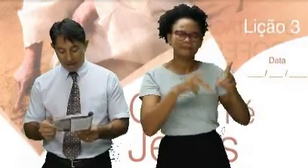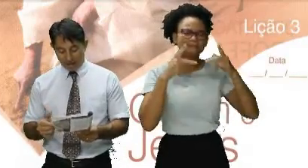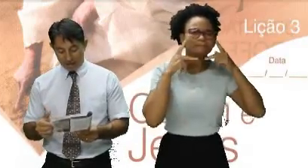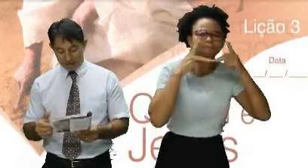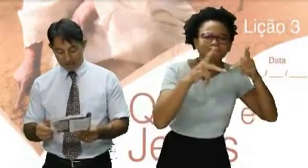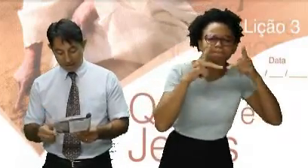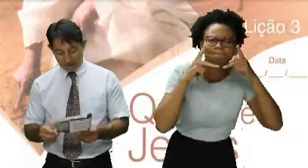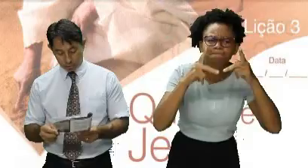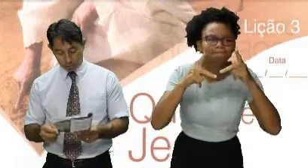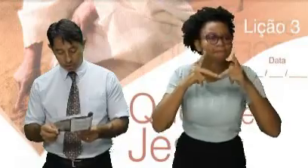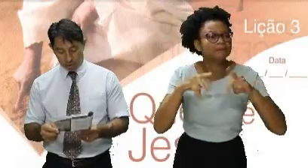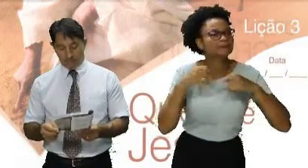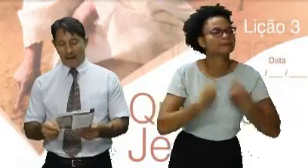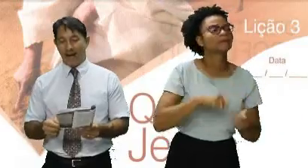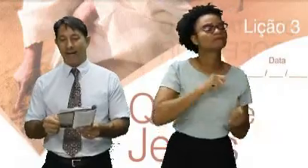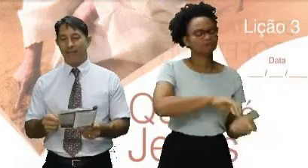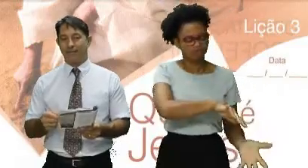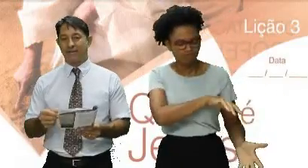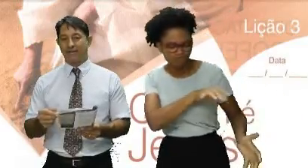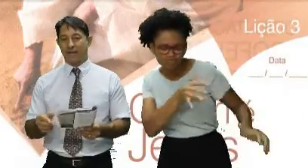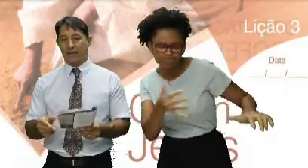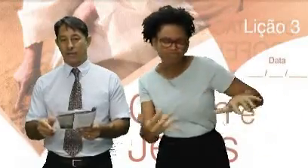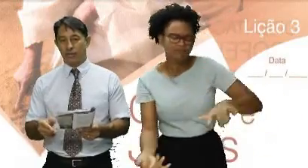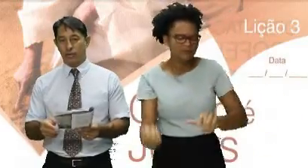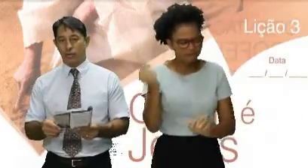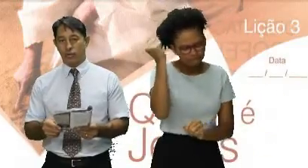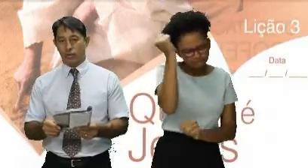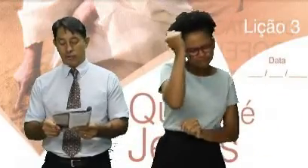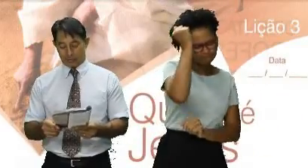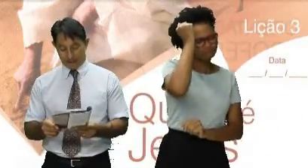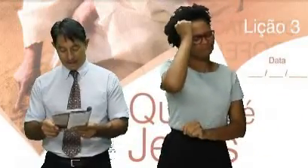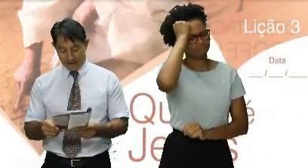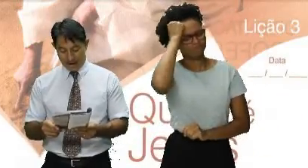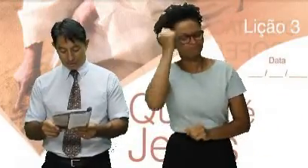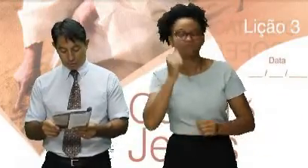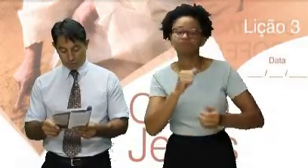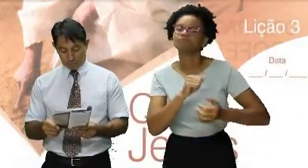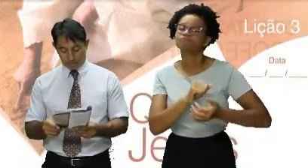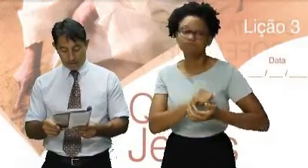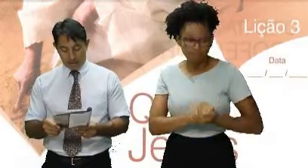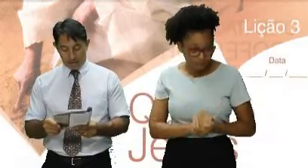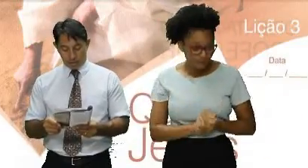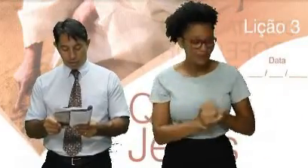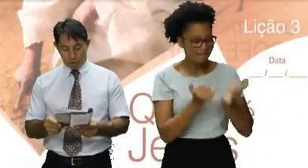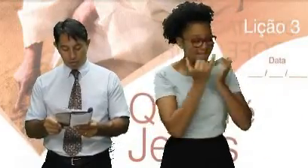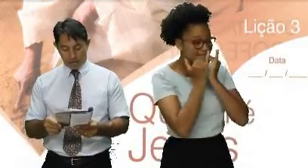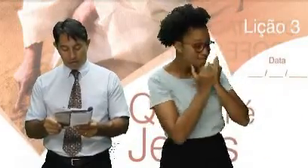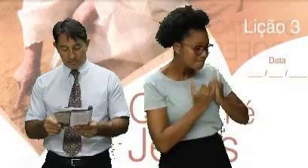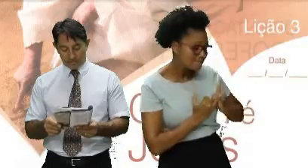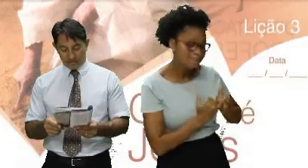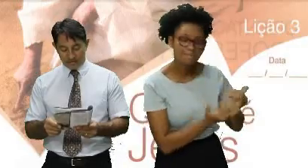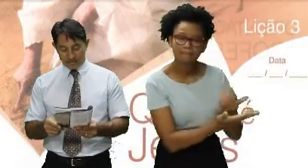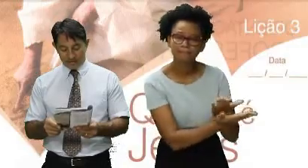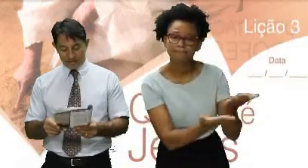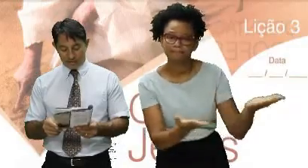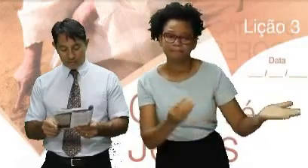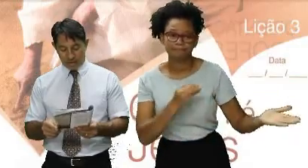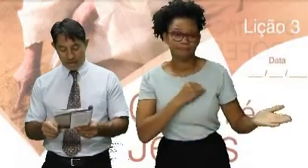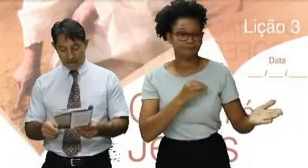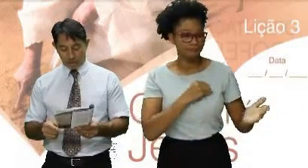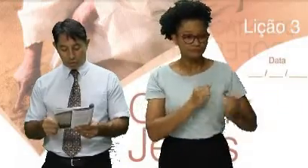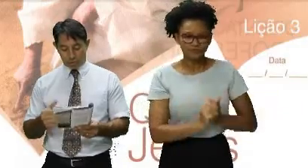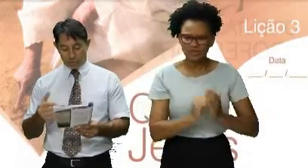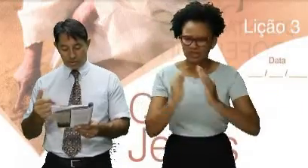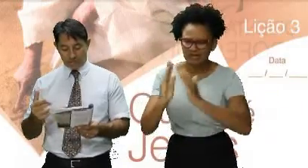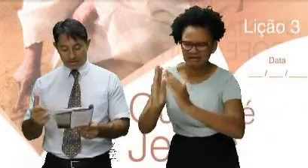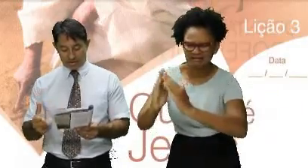de arrependimento para a remissão dos pecados. E toda a província da